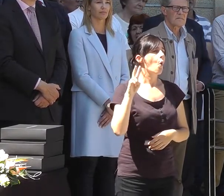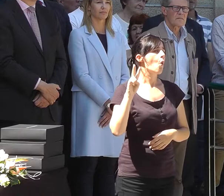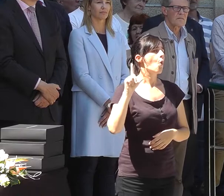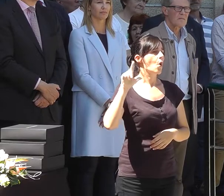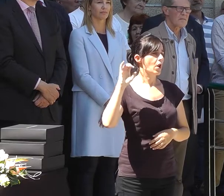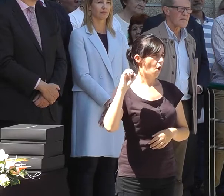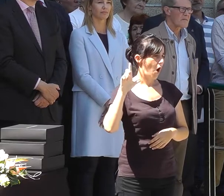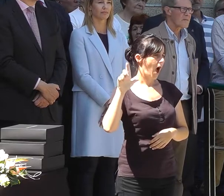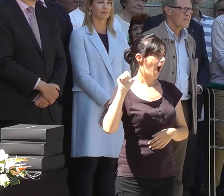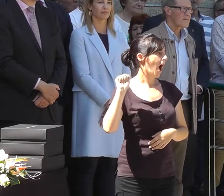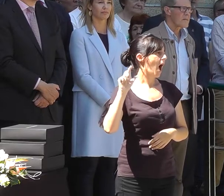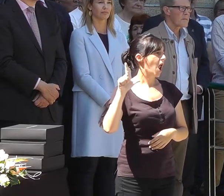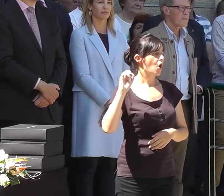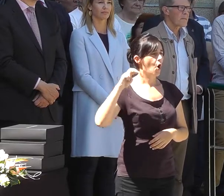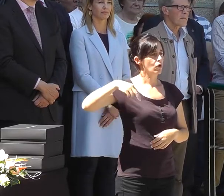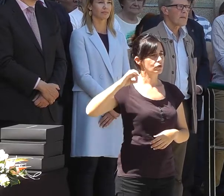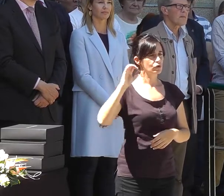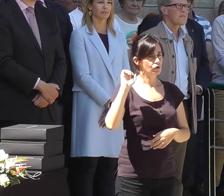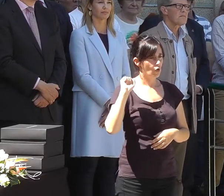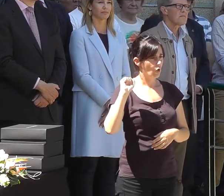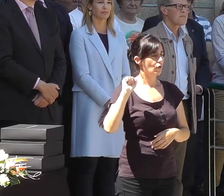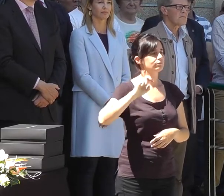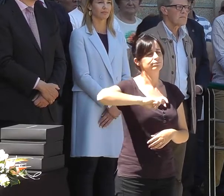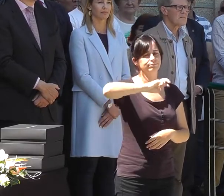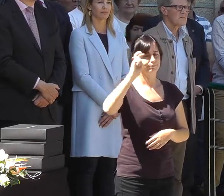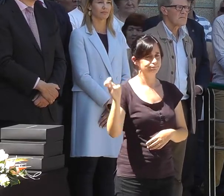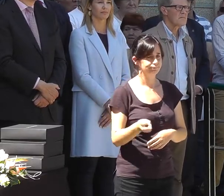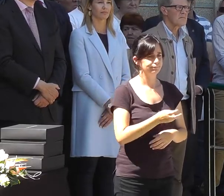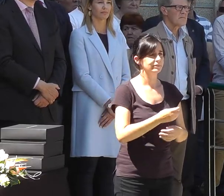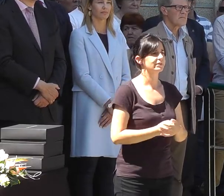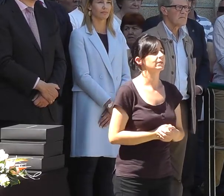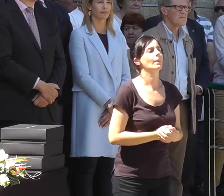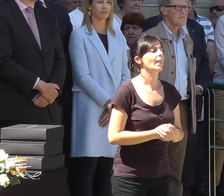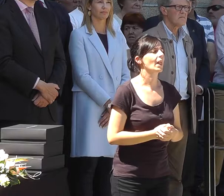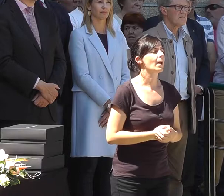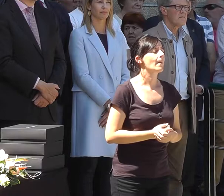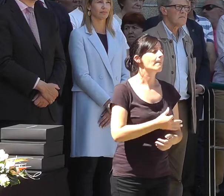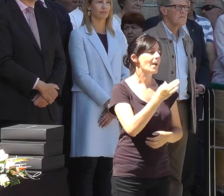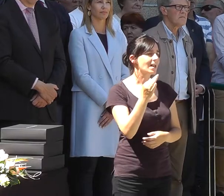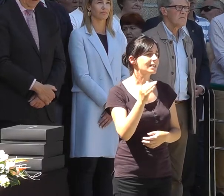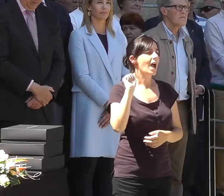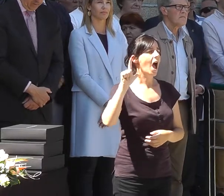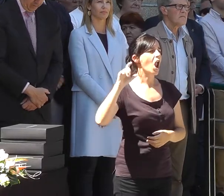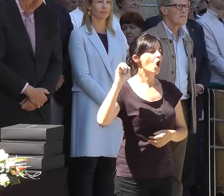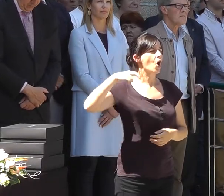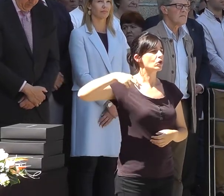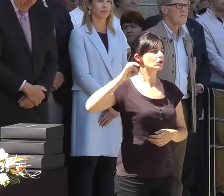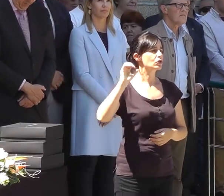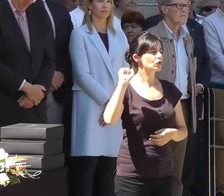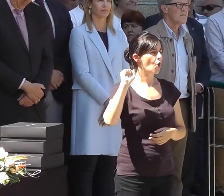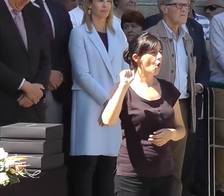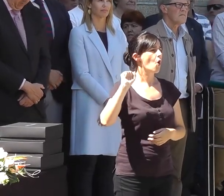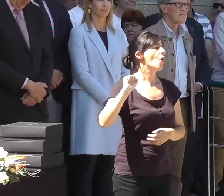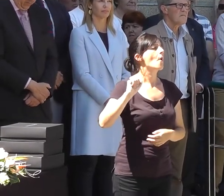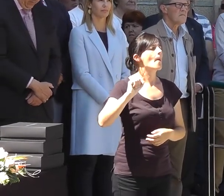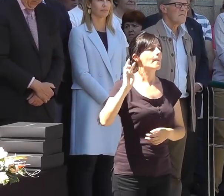suposto, Alberto Pazos, que o impulsou dende a súa condición de concelleiro do noso concello e, posteriormente, dende o seu posto